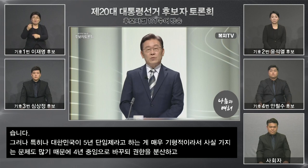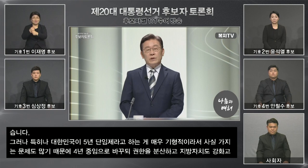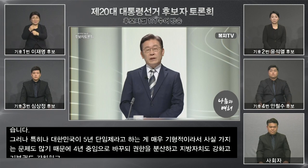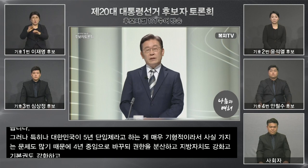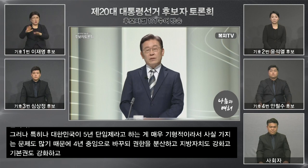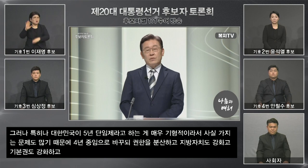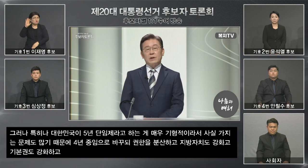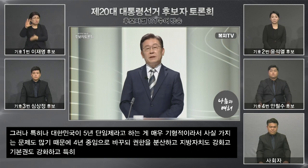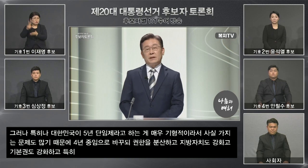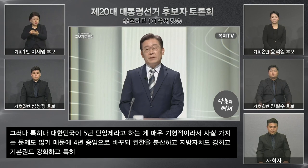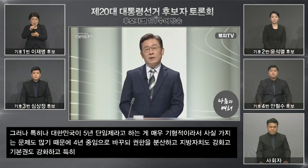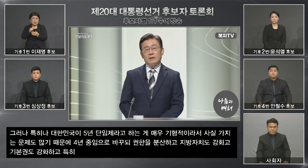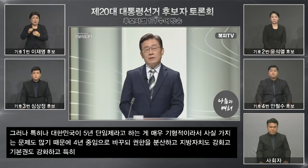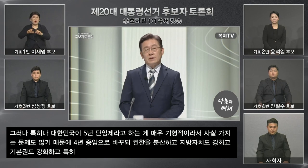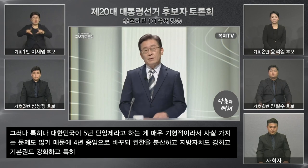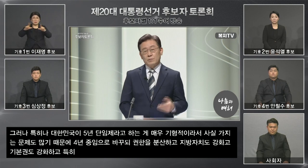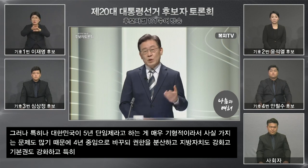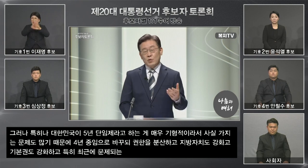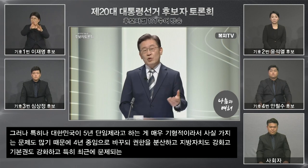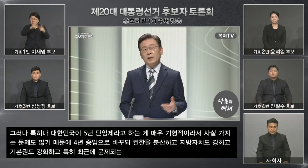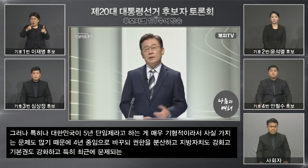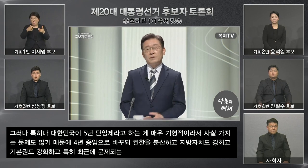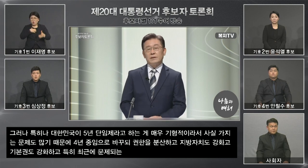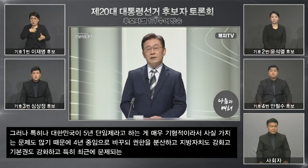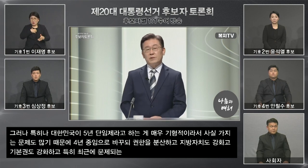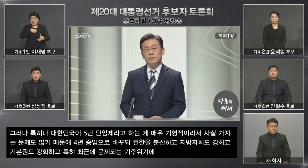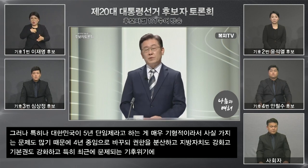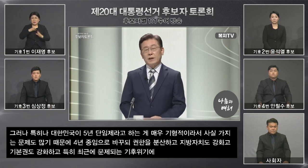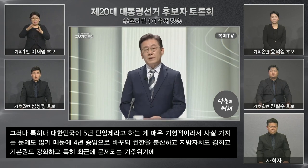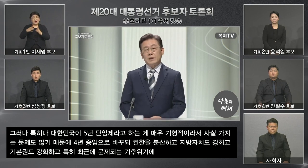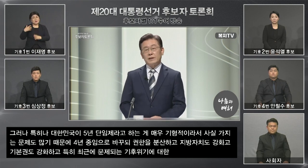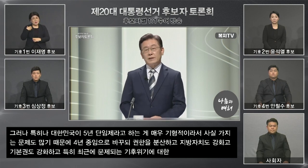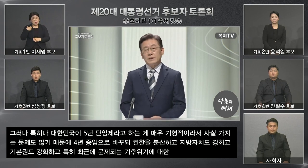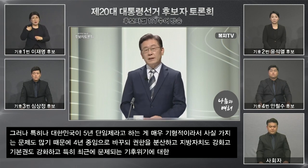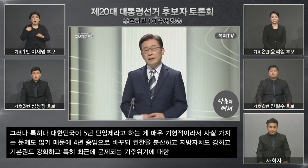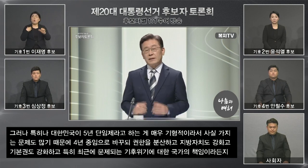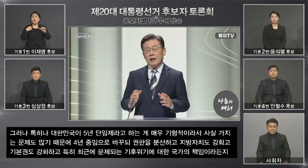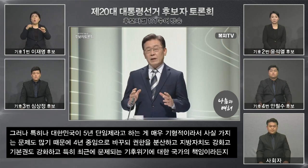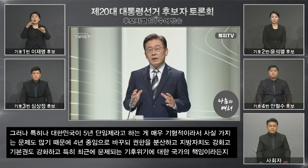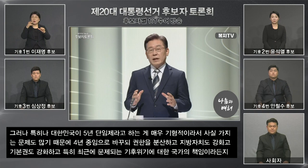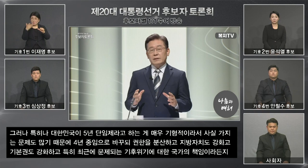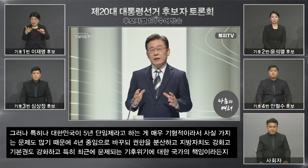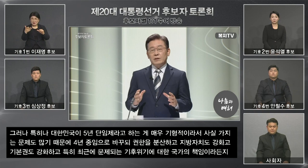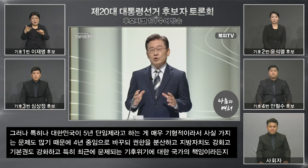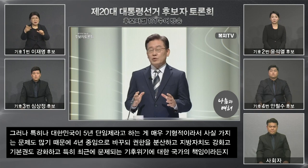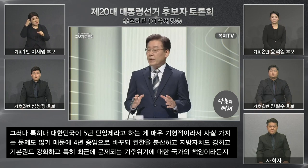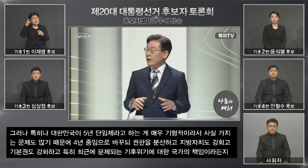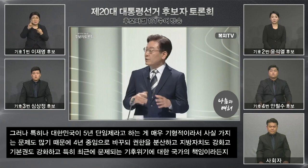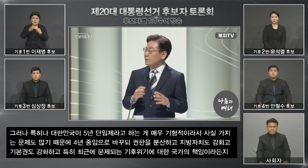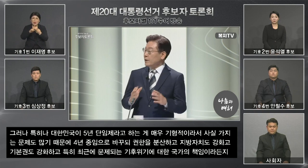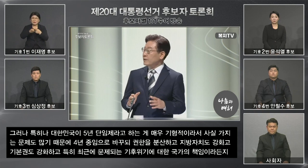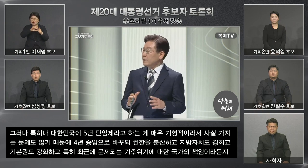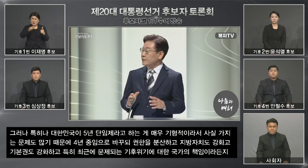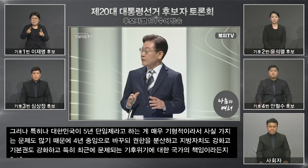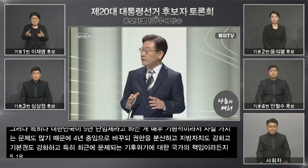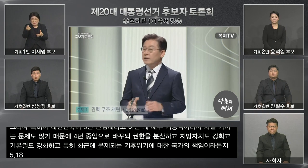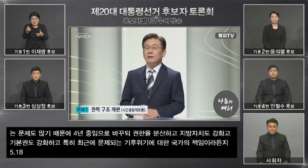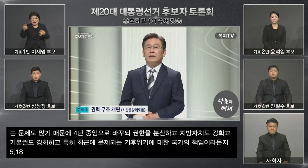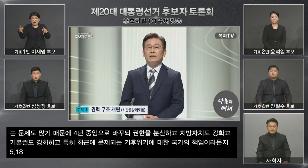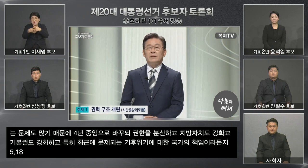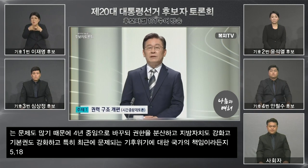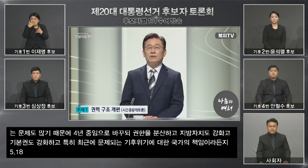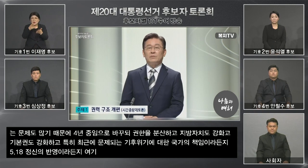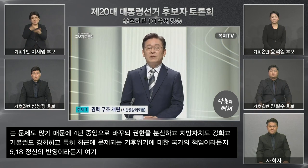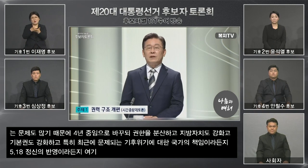문제되는 기후 위기에 대한 국가의 책임이라든지 5.18 정신의 전문 반영이라든지 이렇게 합의 가능한 것부터 좀 빨리 좀 개헌해서